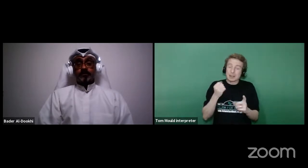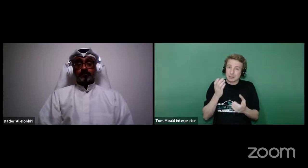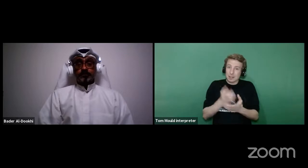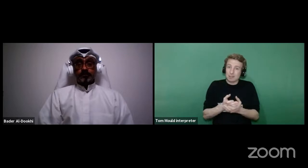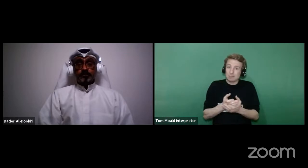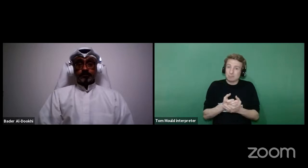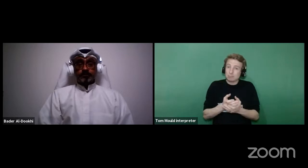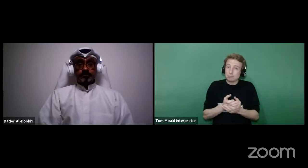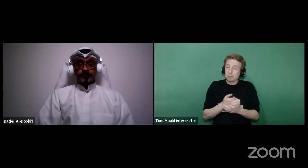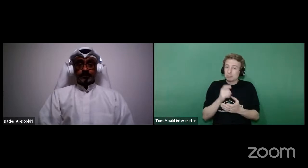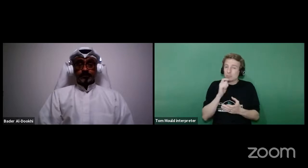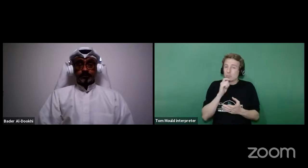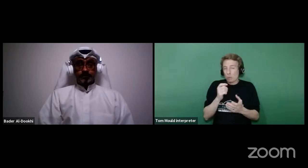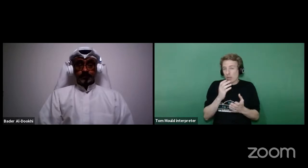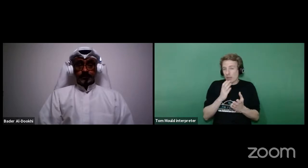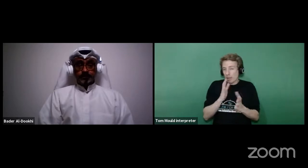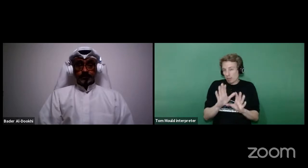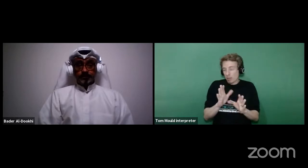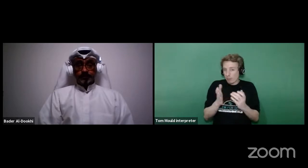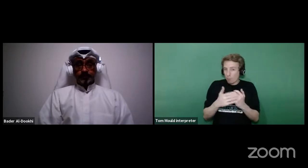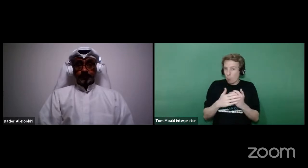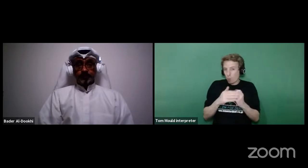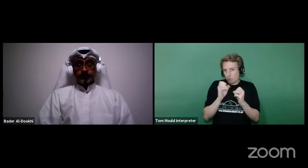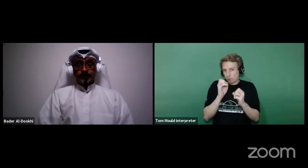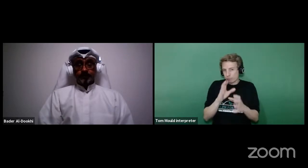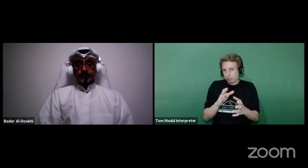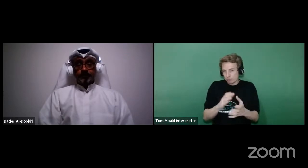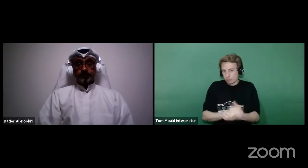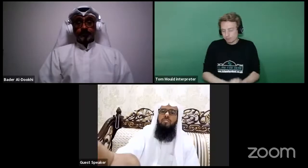following parts of tonight's lecture. نعم شيخنا.